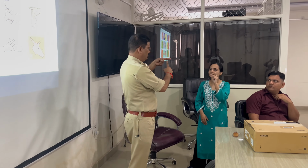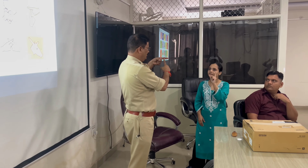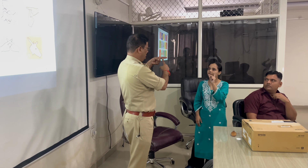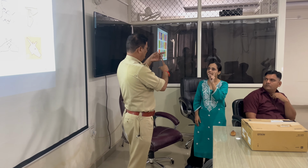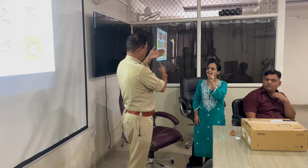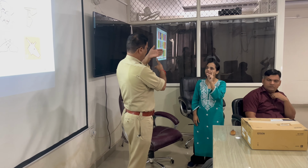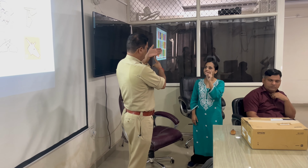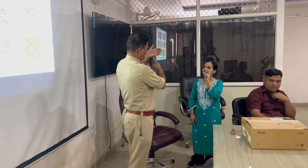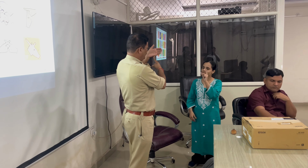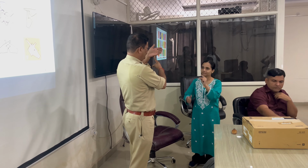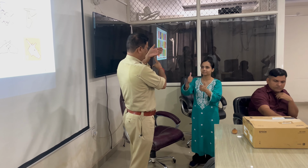बताइए। हाँ,